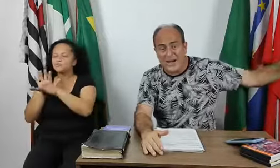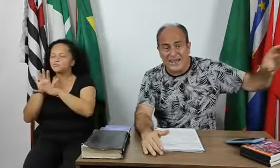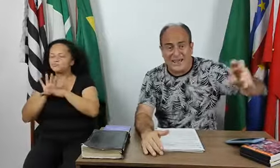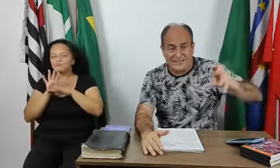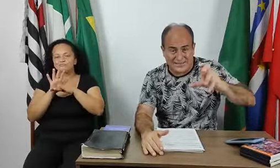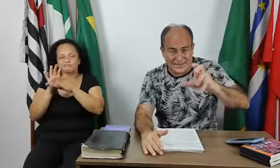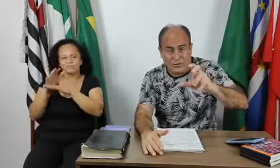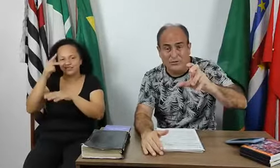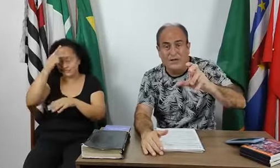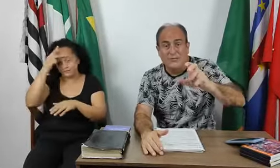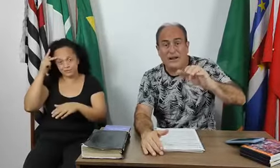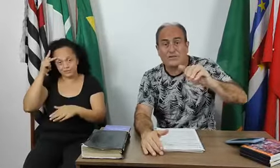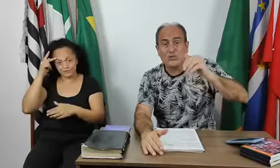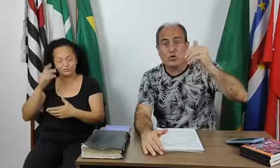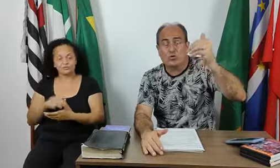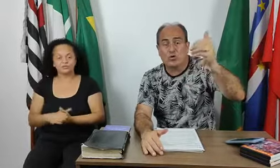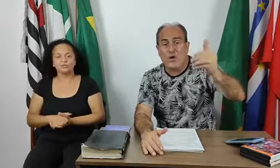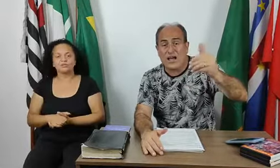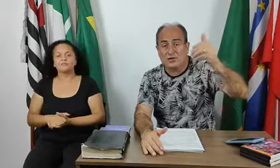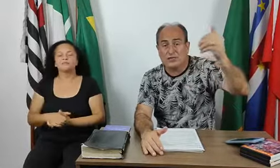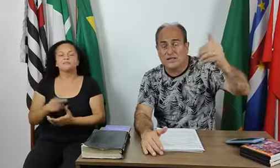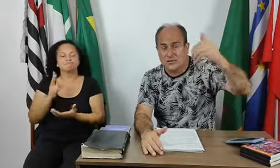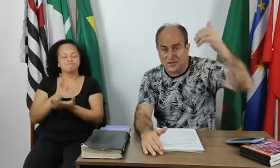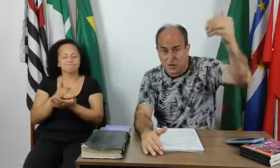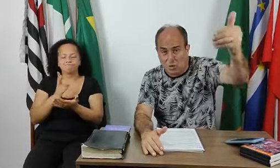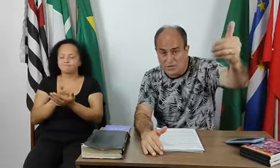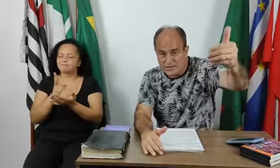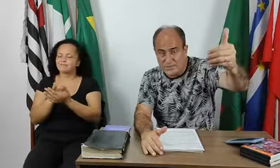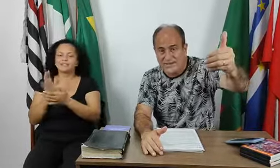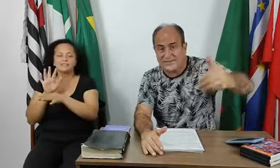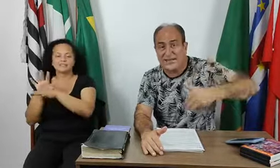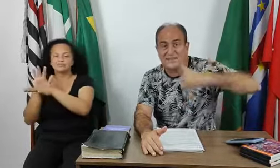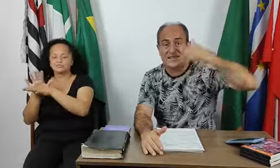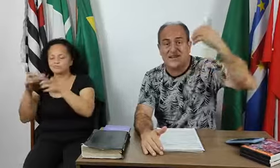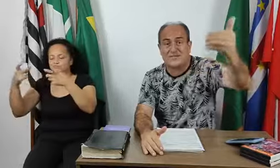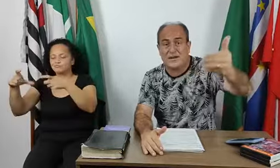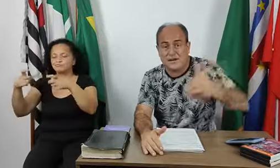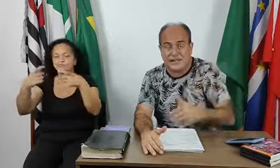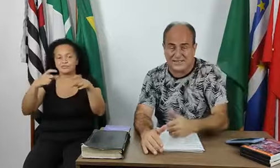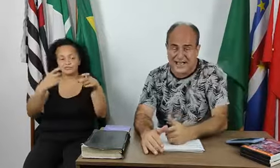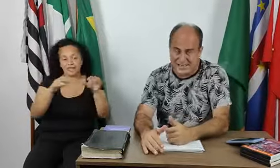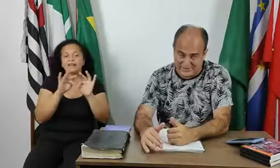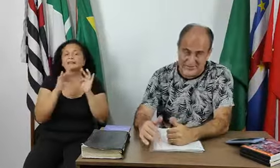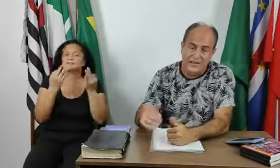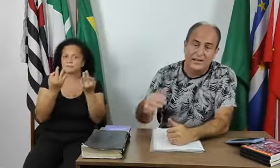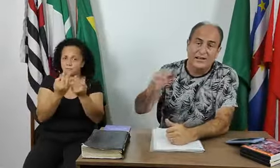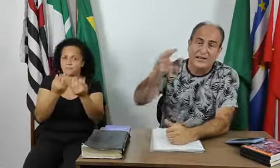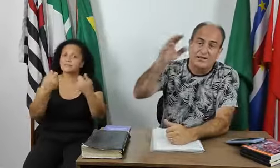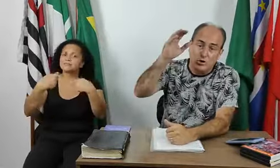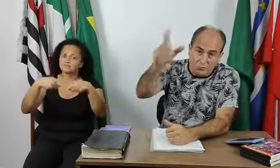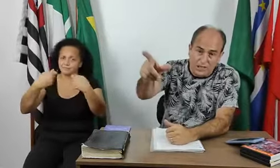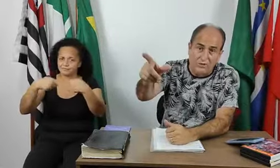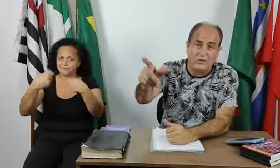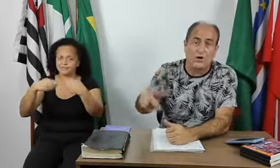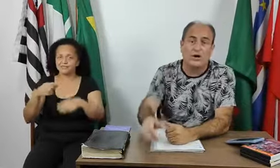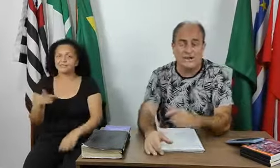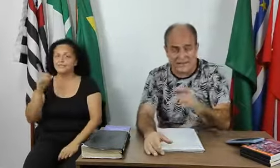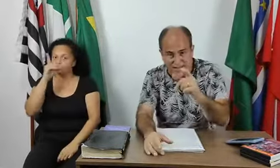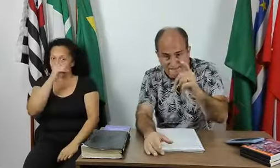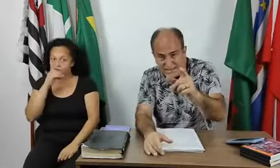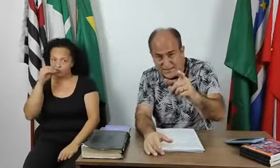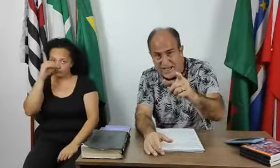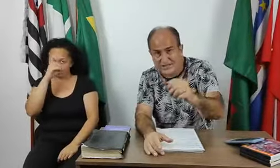ótima arrecadação, para a gente continuar ajudando as ONGs parceiras e as famílias carentes. Domingo